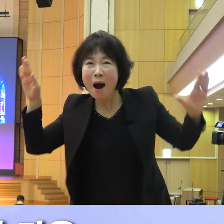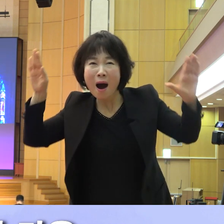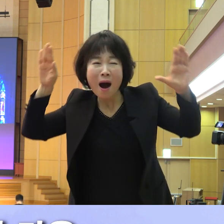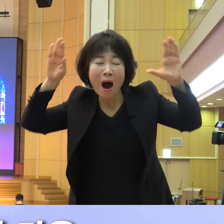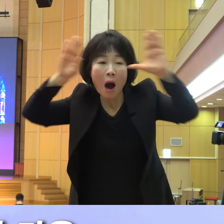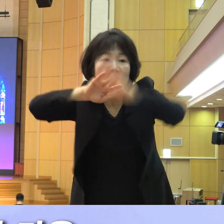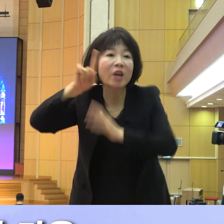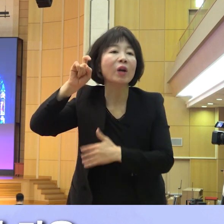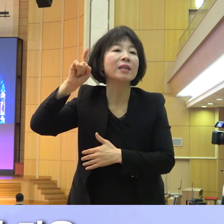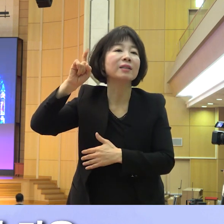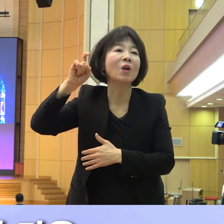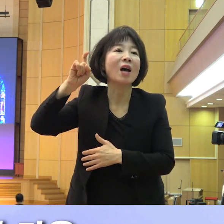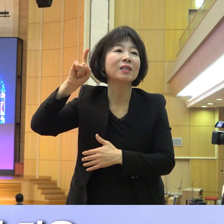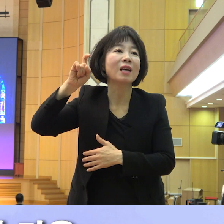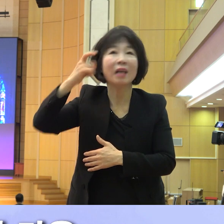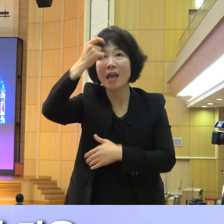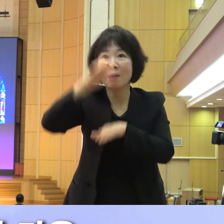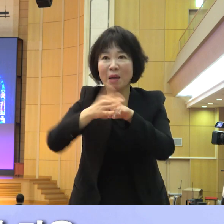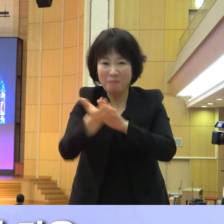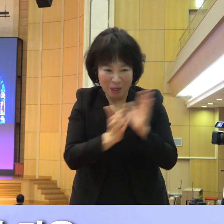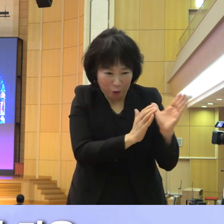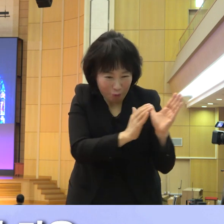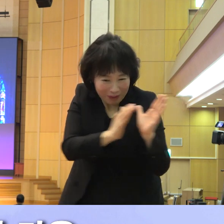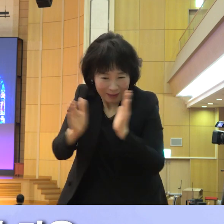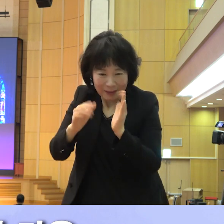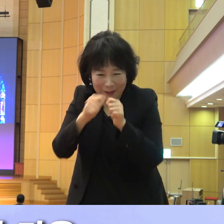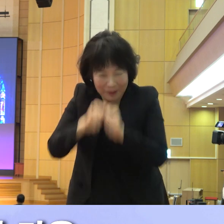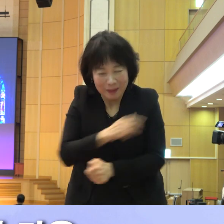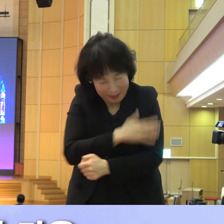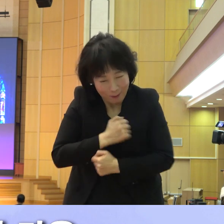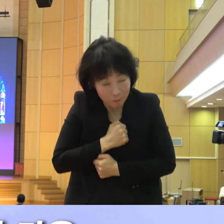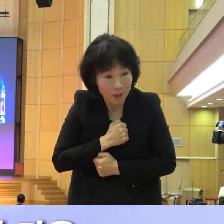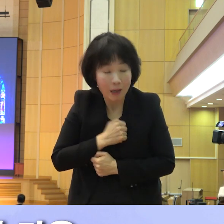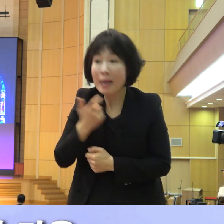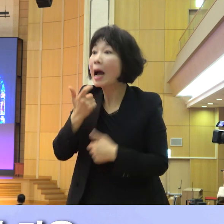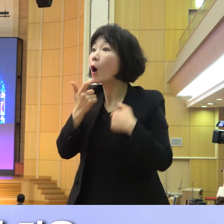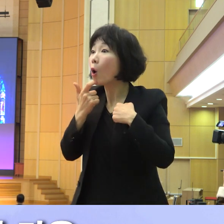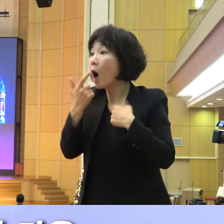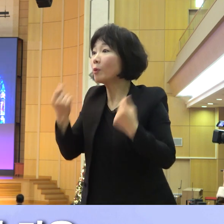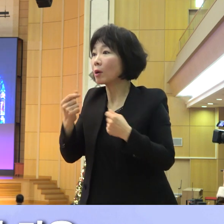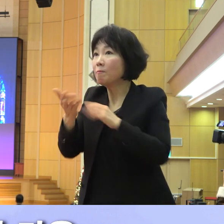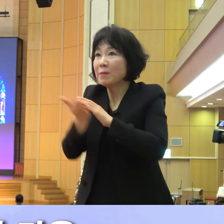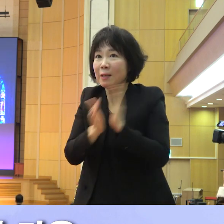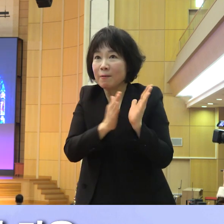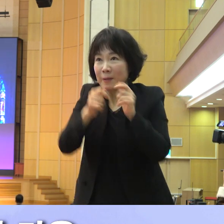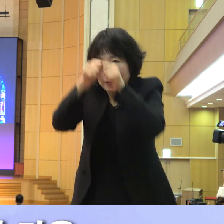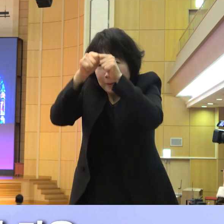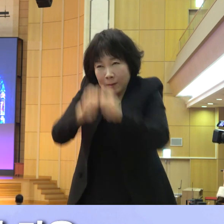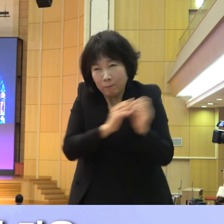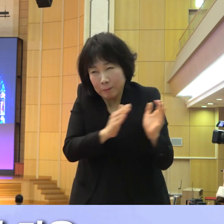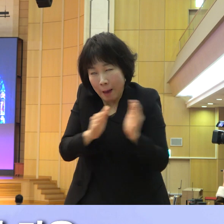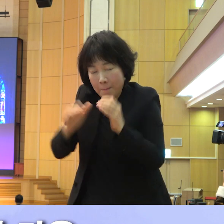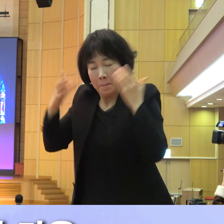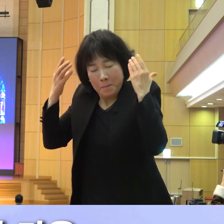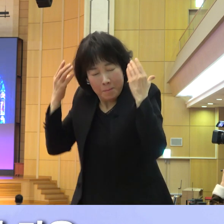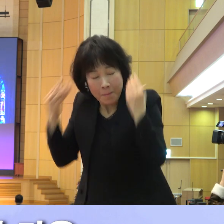준비하라고 제가 시간이 없어서 줄였는데 야고비가 준비할 때는